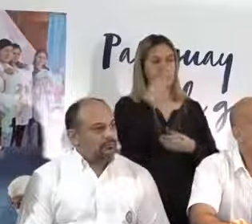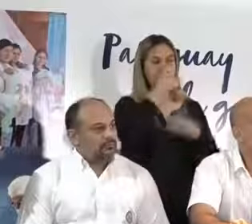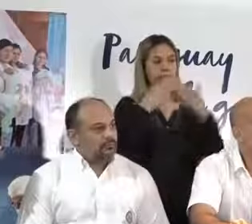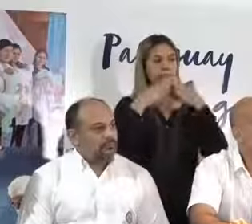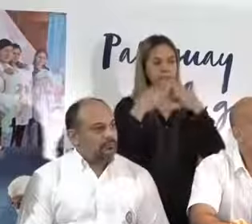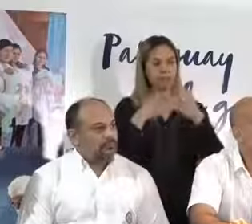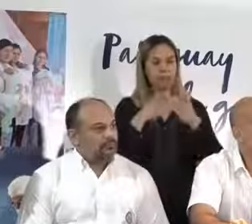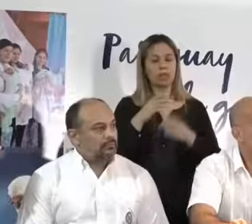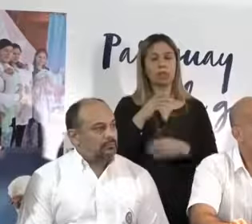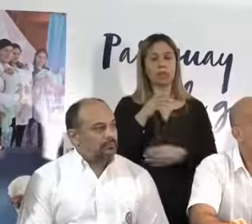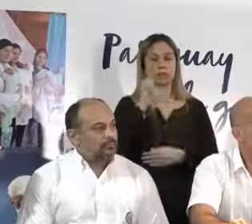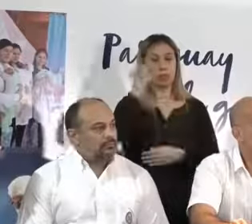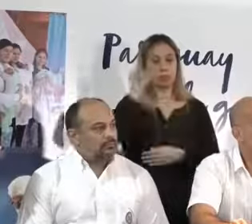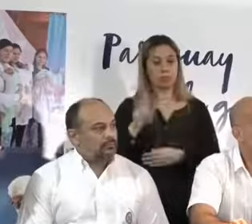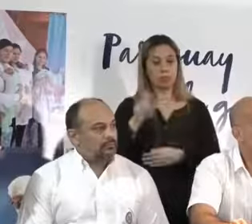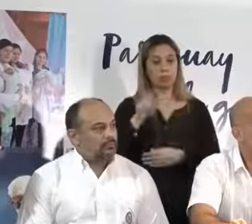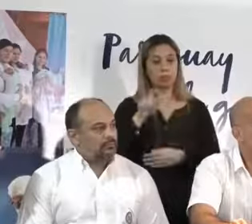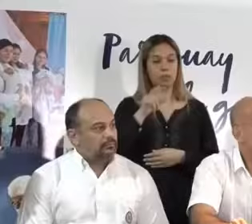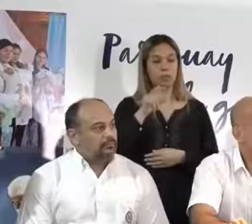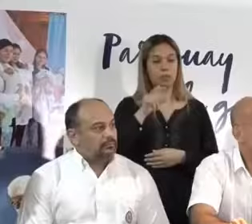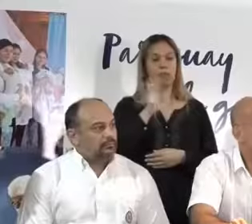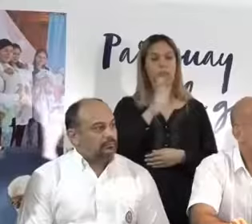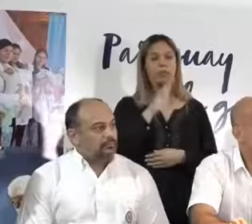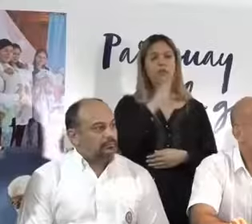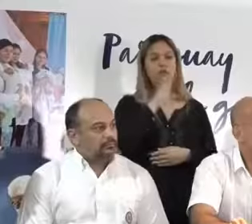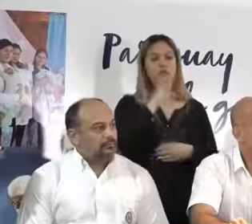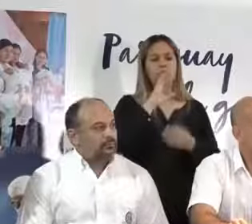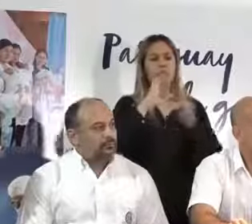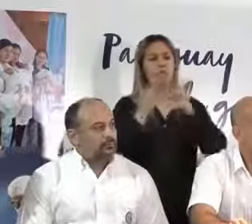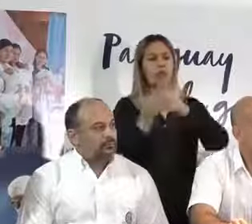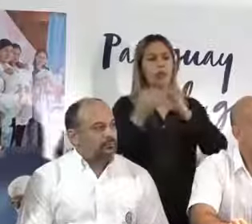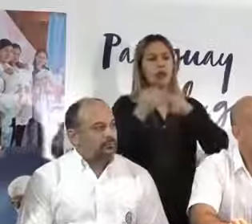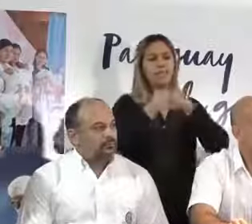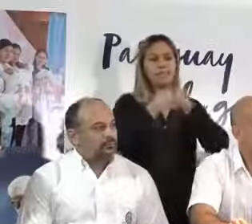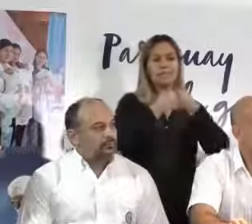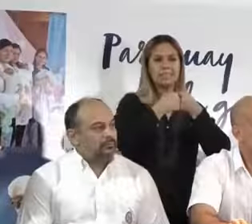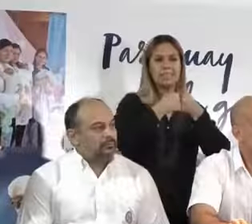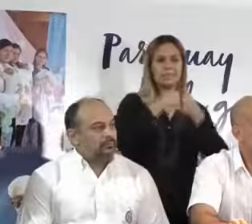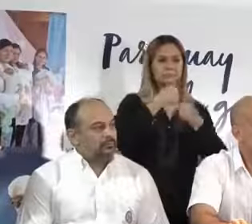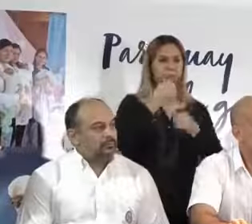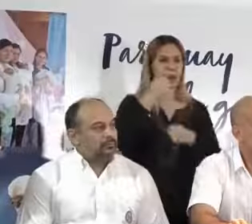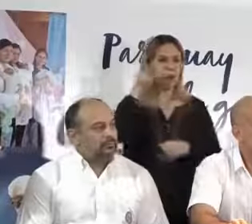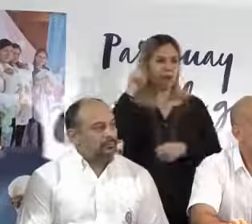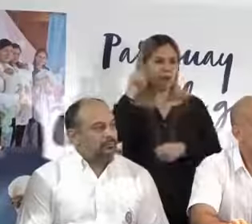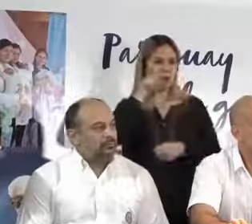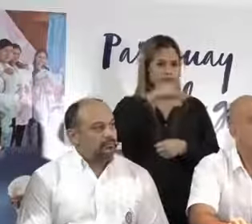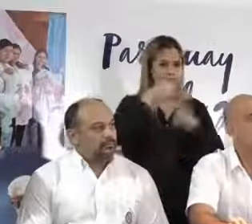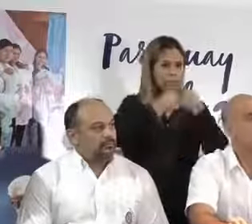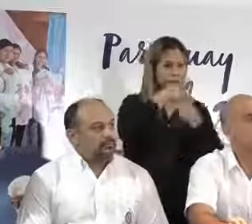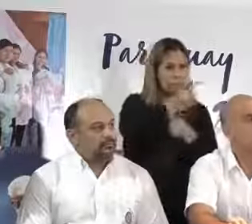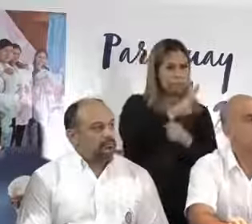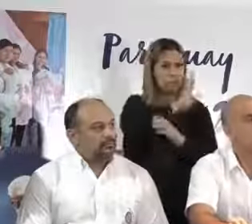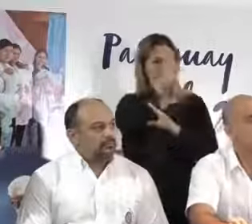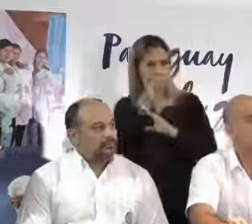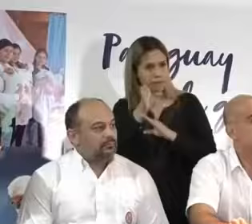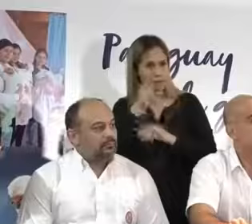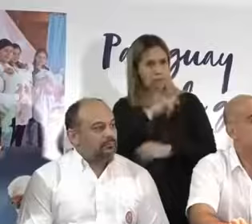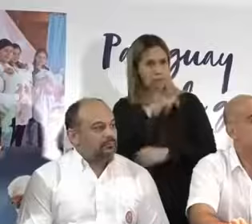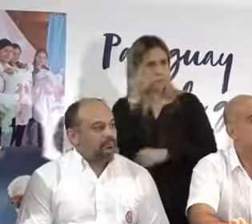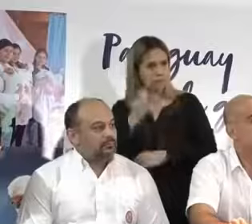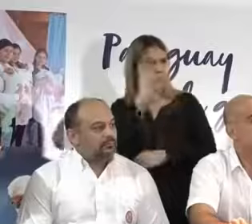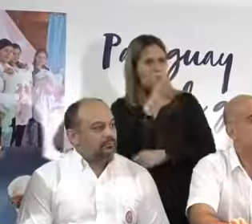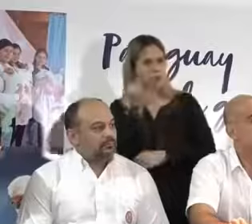¿cómo reaccionó el mecanismo? ¿Reaccionó ante este caso o esta persona llamó al sistema y se comunicó con ustedes?